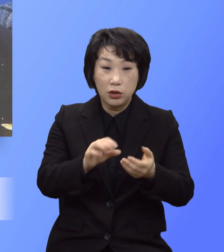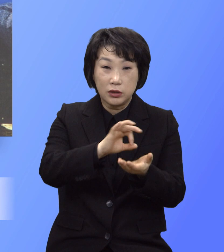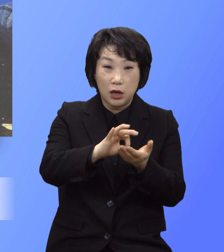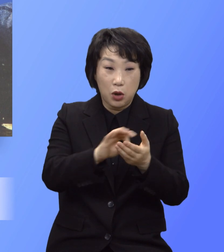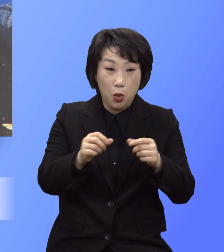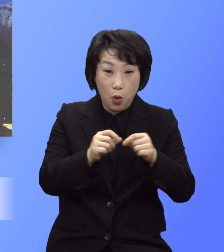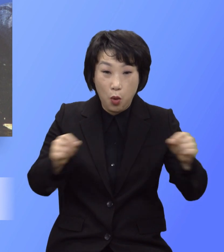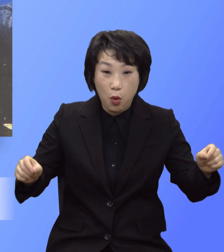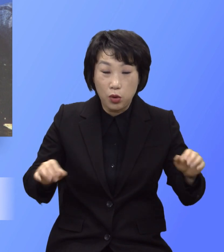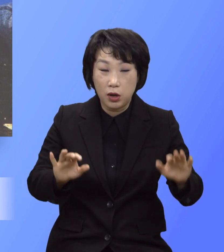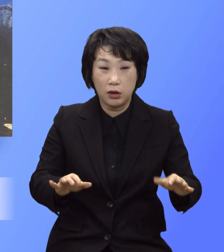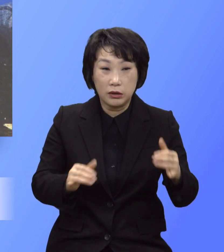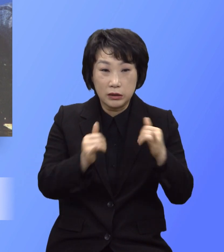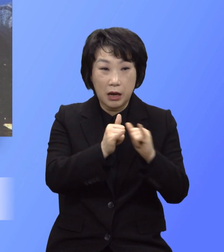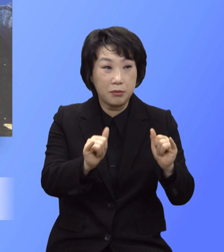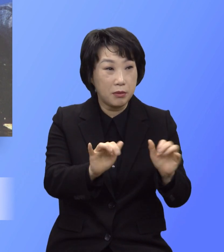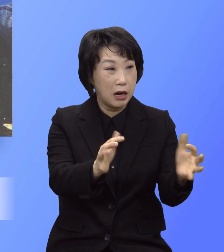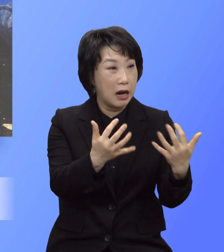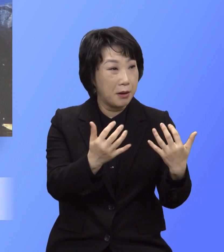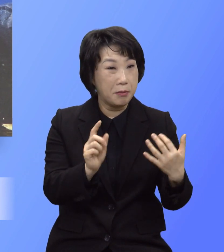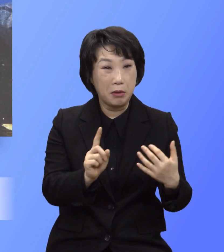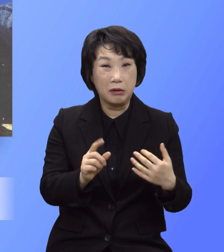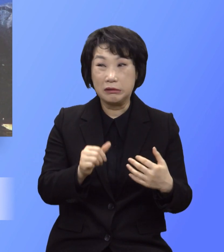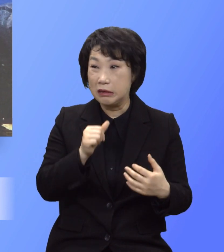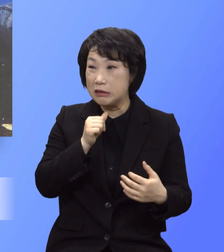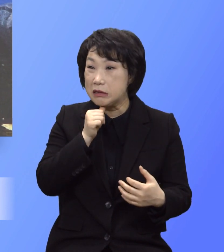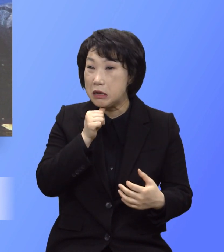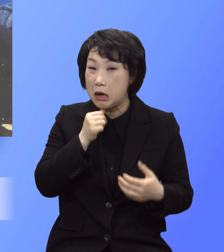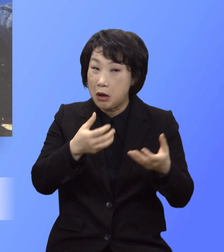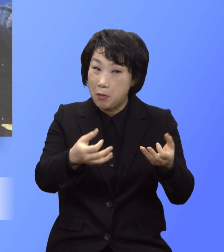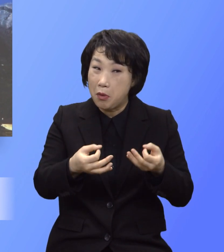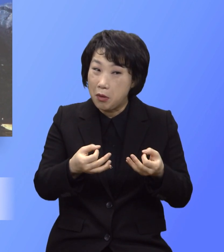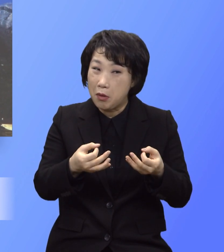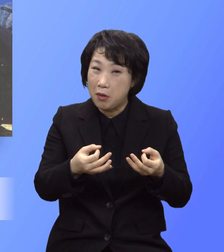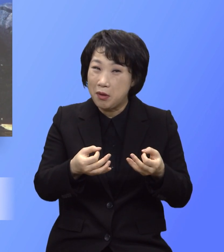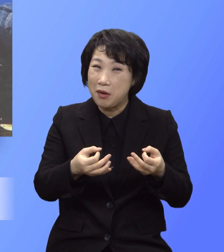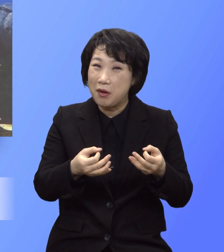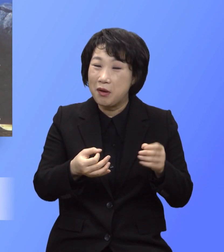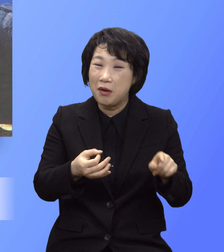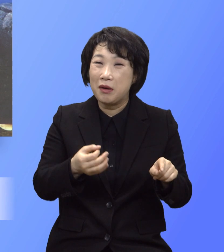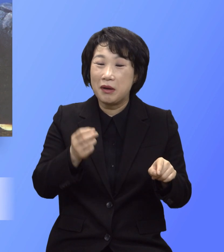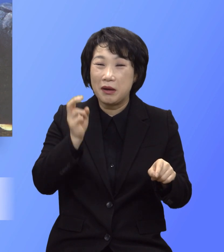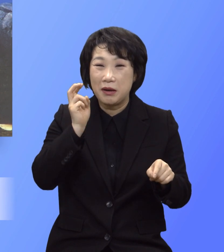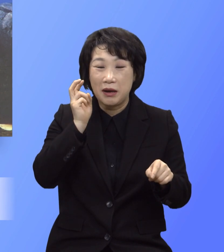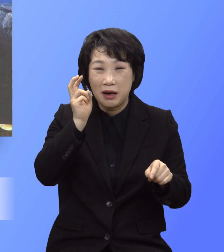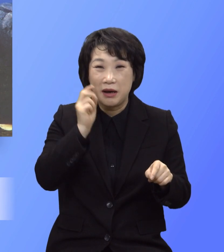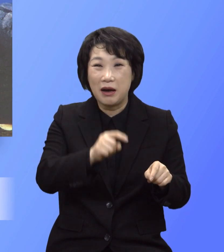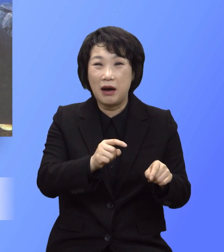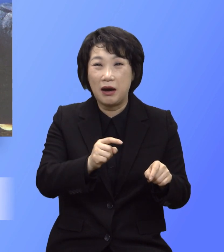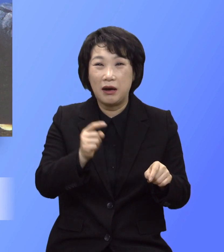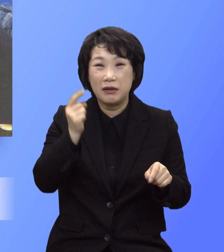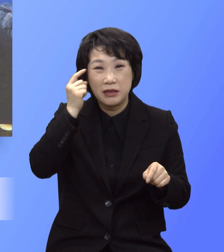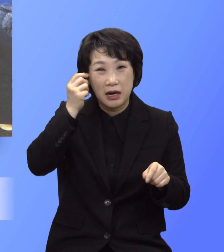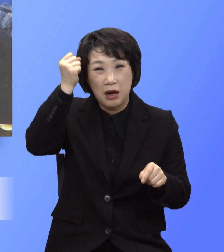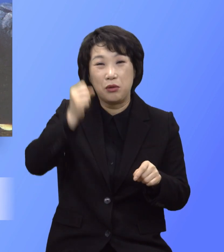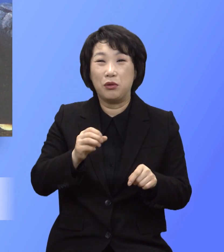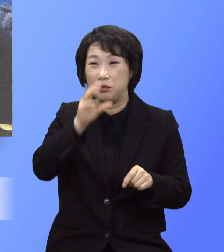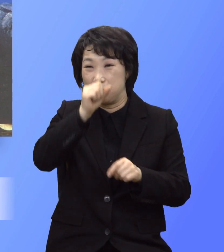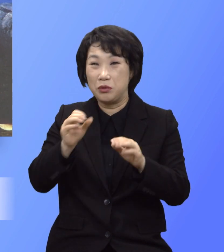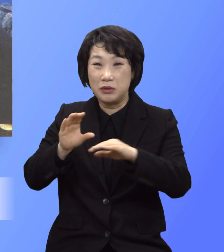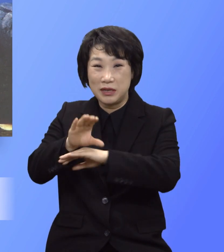타면 사람들이 대체 보고 내가 없어 보이는 것처럼 보일까 봐 좋은 차로 바꾸는 것